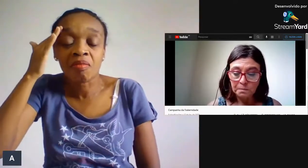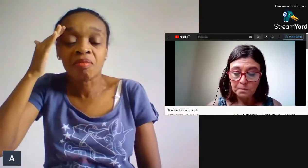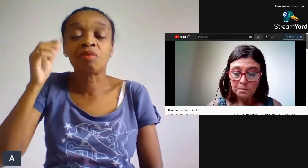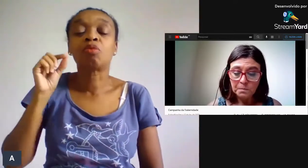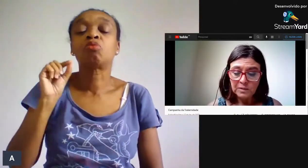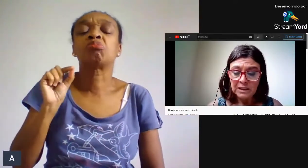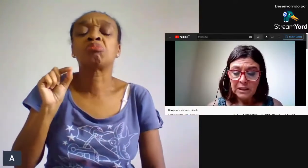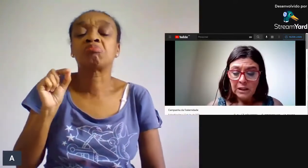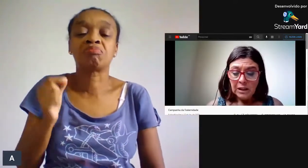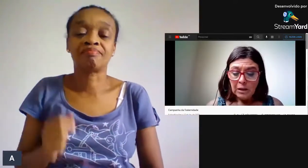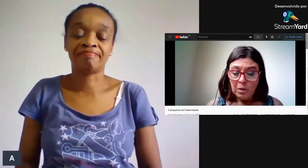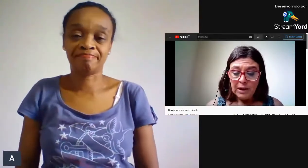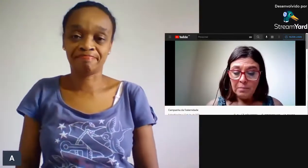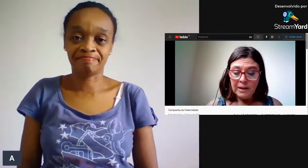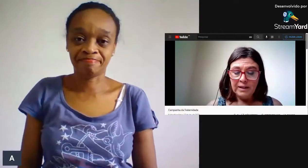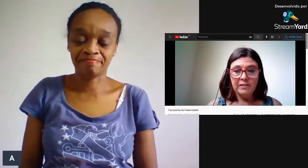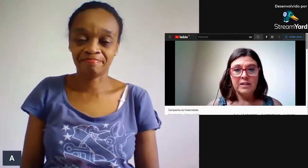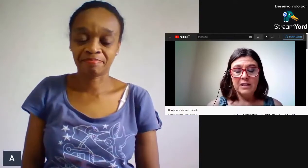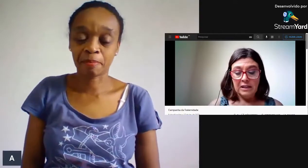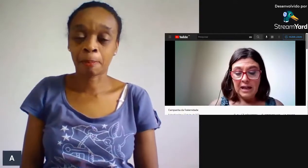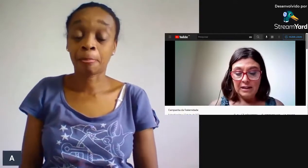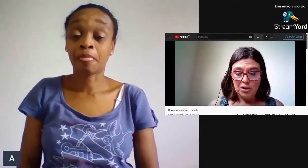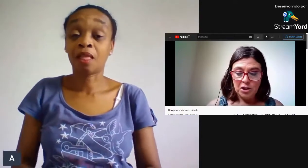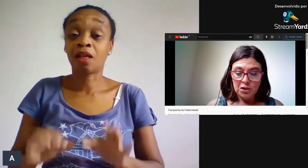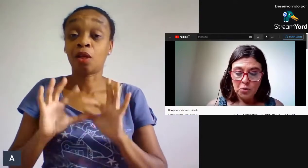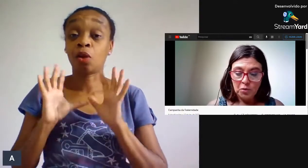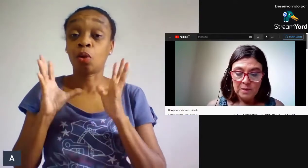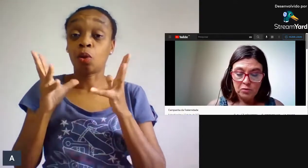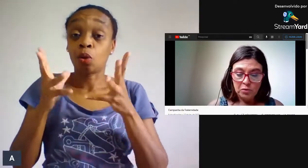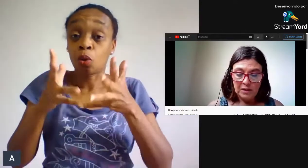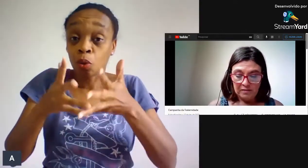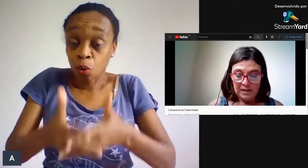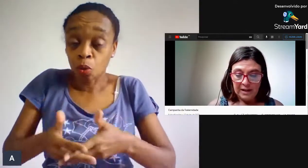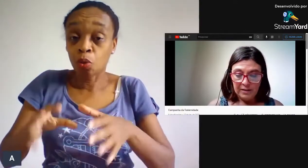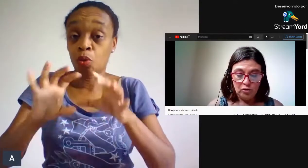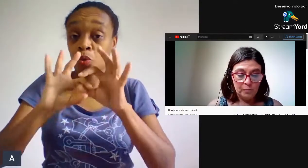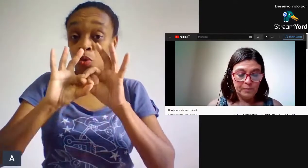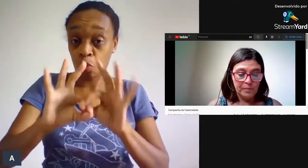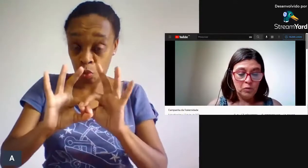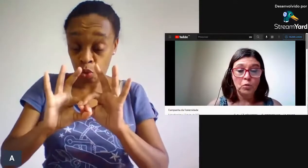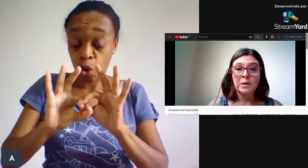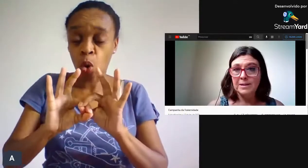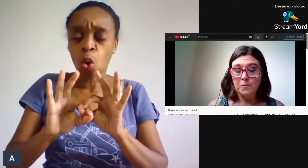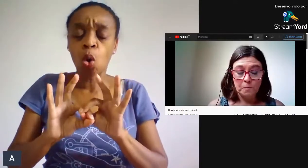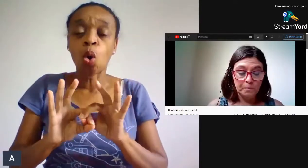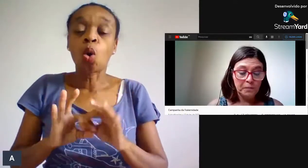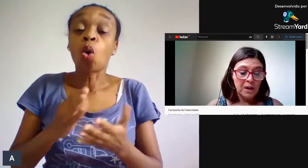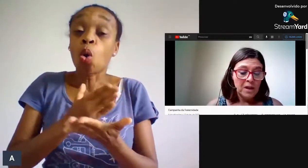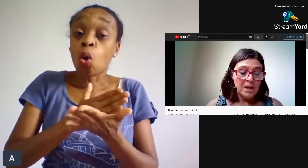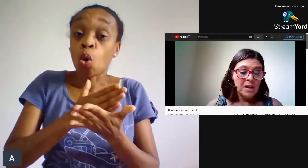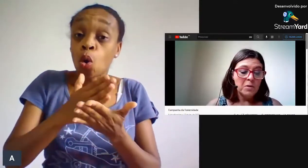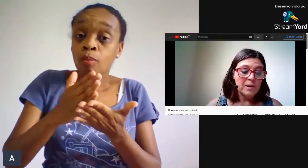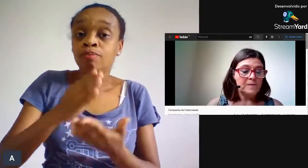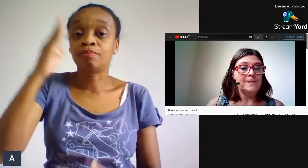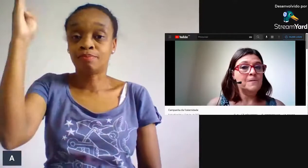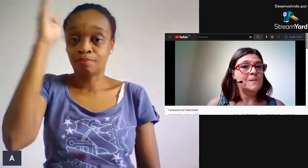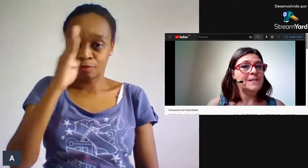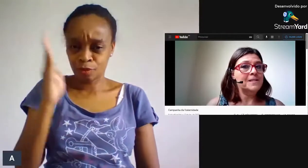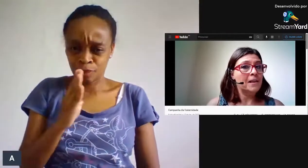fraternidade. Bom, a campanha da fraternidade, gente, começou, na verdade, no Brasil